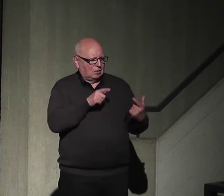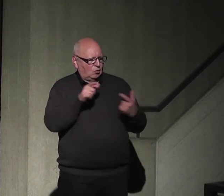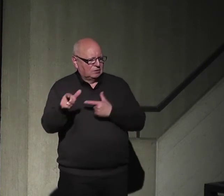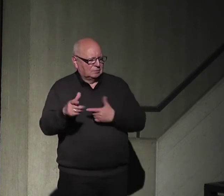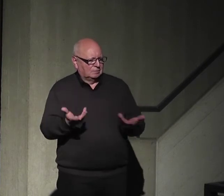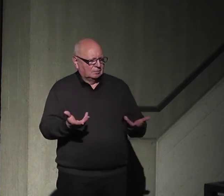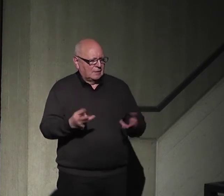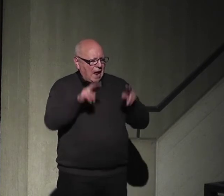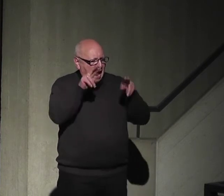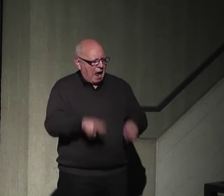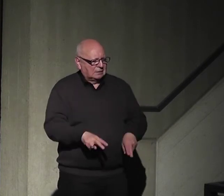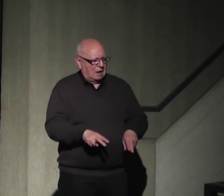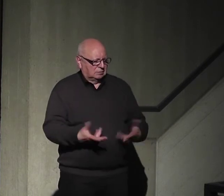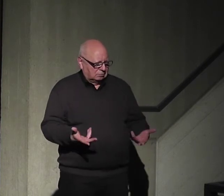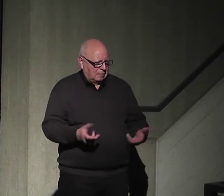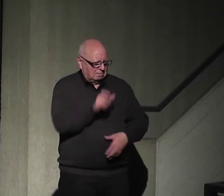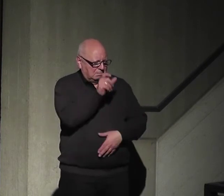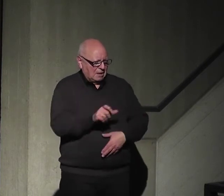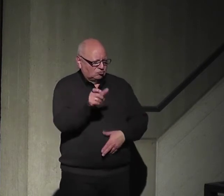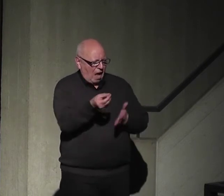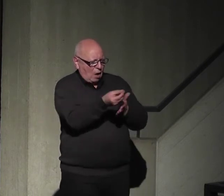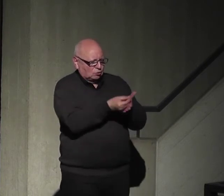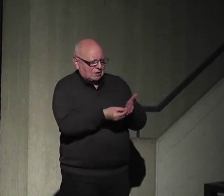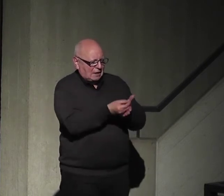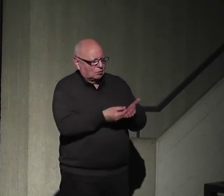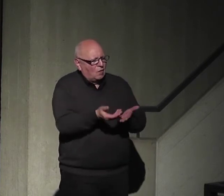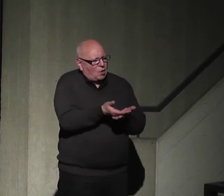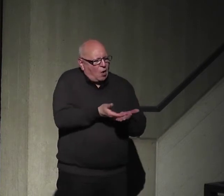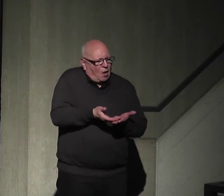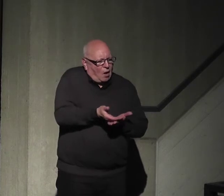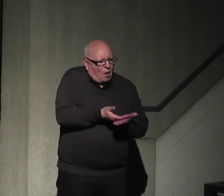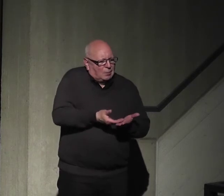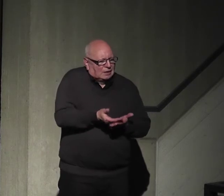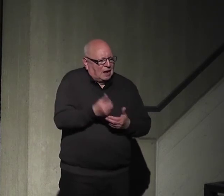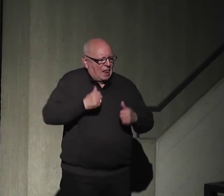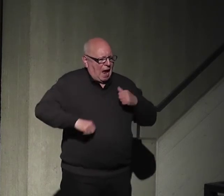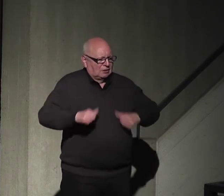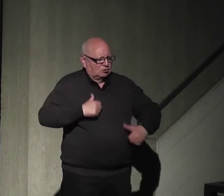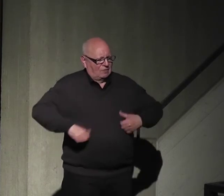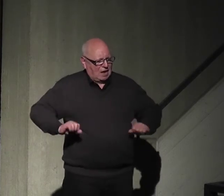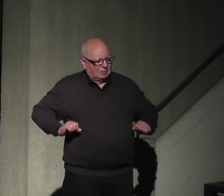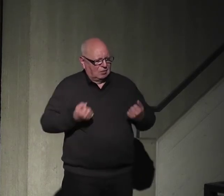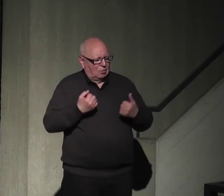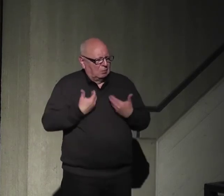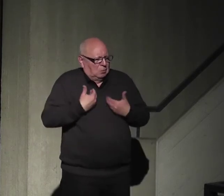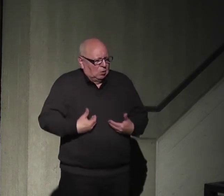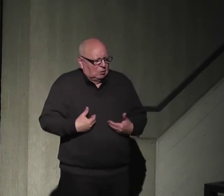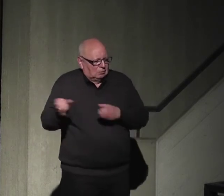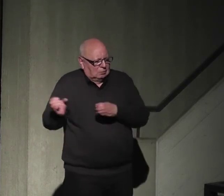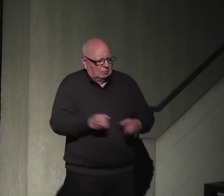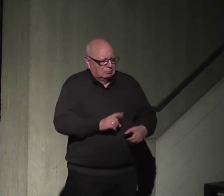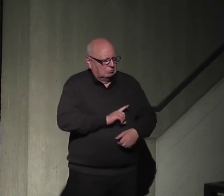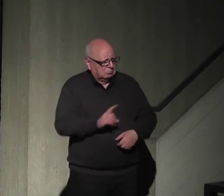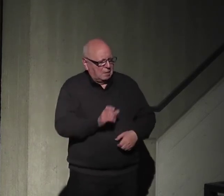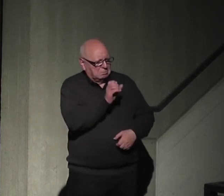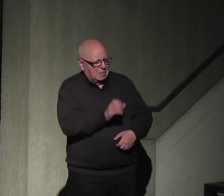Ehrenamt stärker zu würdigen, Menschen auszuzeichnen, die Vorbilder sind, die durch ihr leidenschaftliches Engagement und ihren unermüdlichen Einsatz Menschen